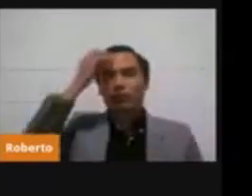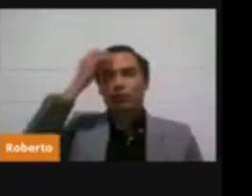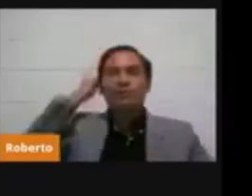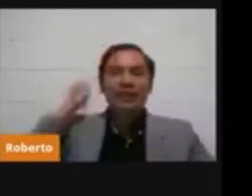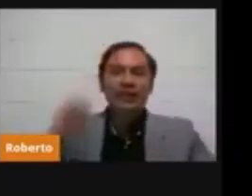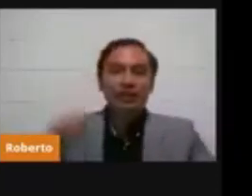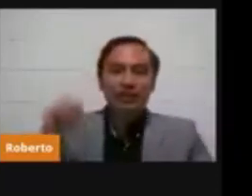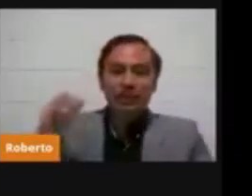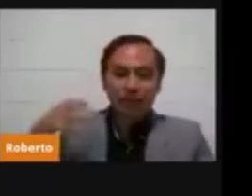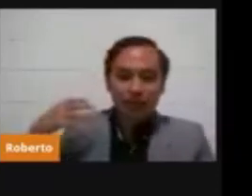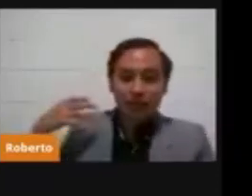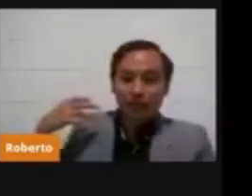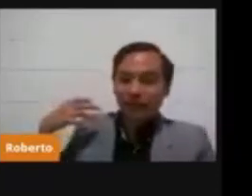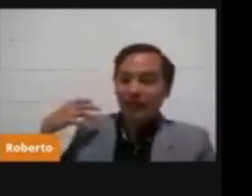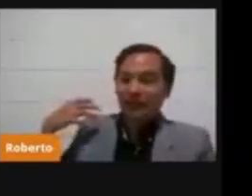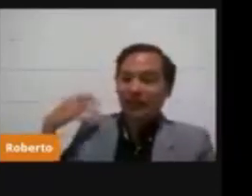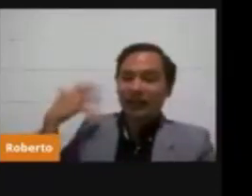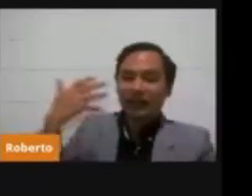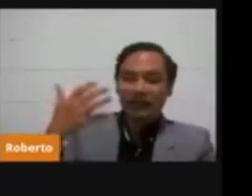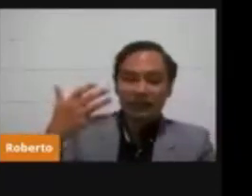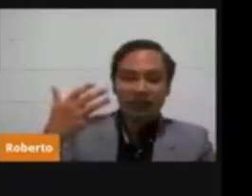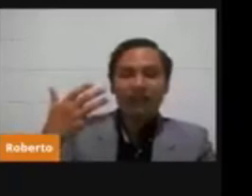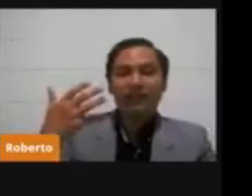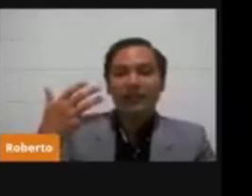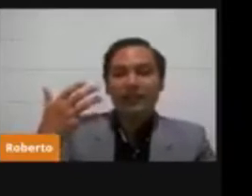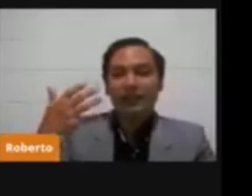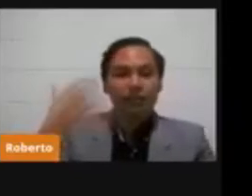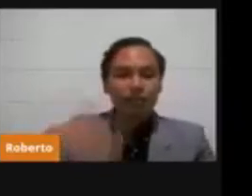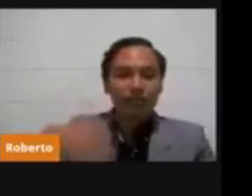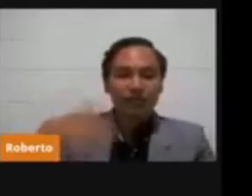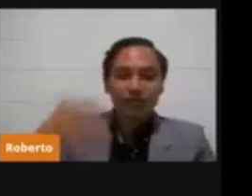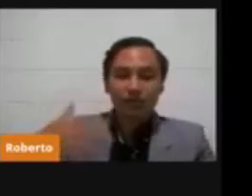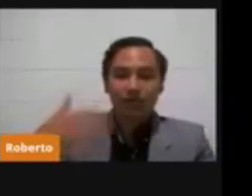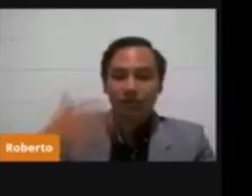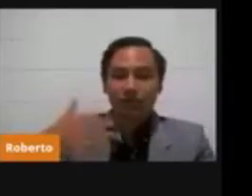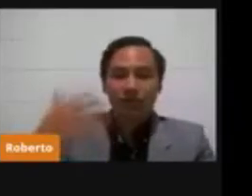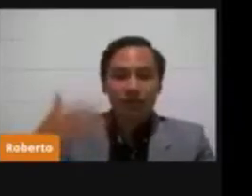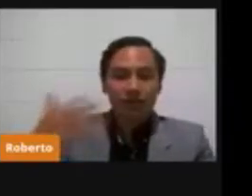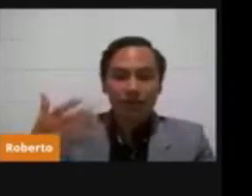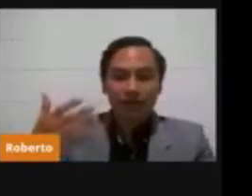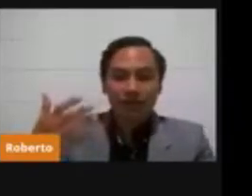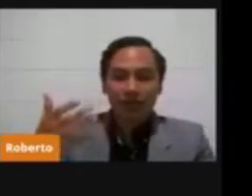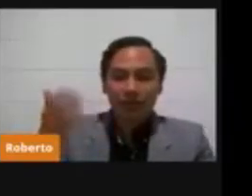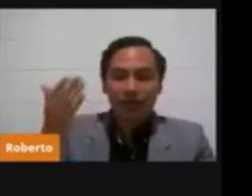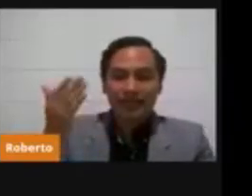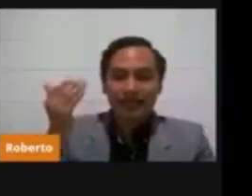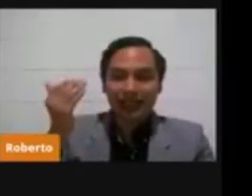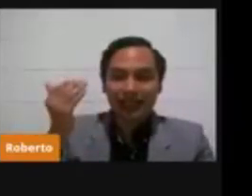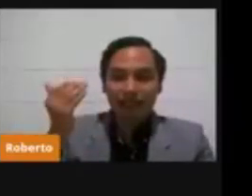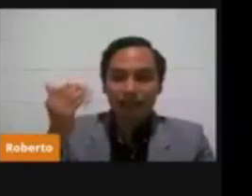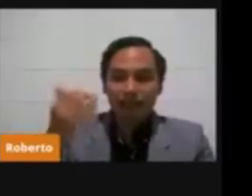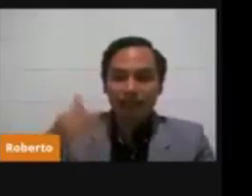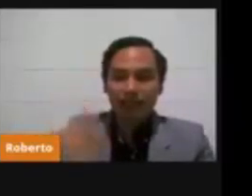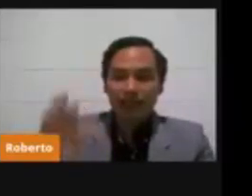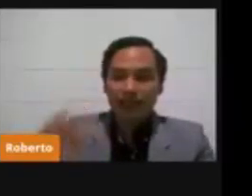cuerpo. Entonces después, cuando venían de las guerras y tenían alguna amputación, o tenían una mano, una pierna, lo que hacían era